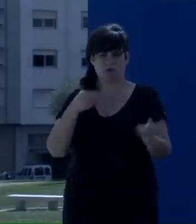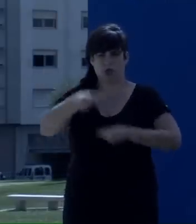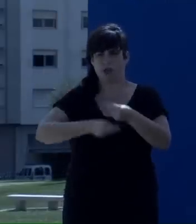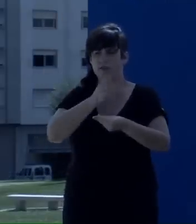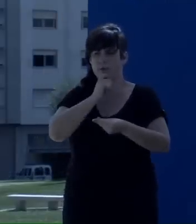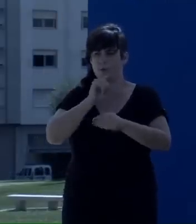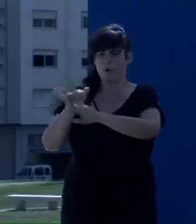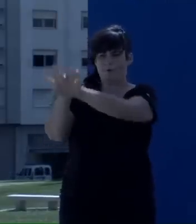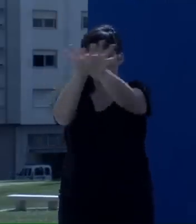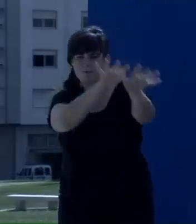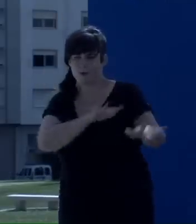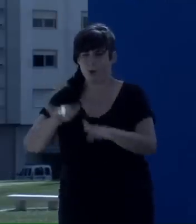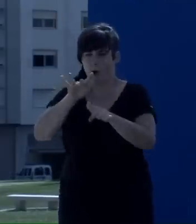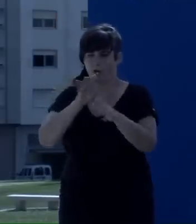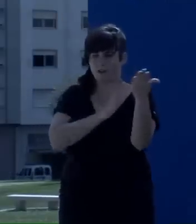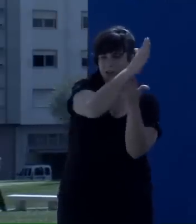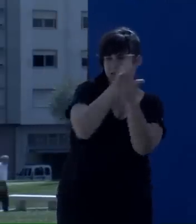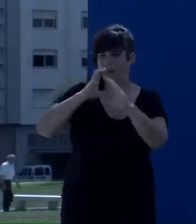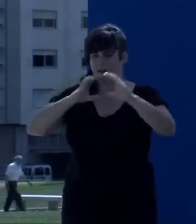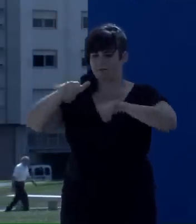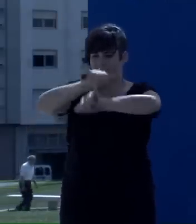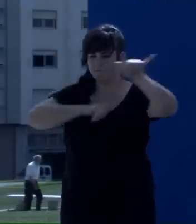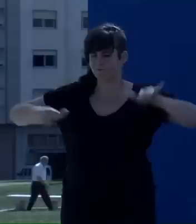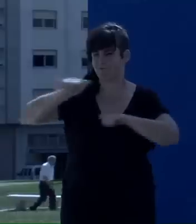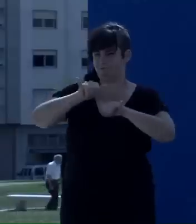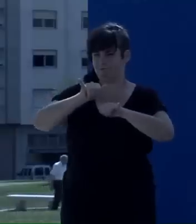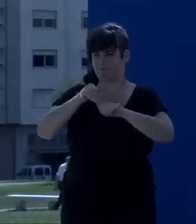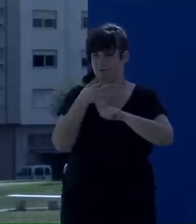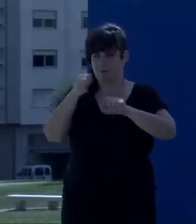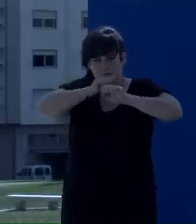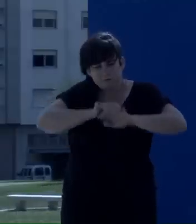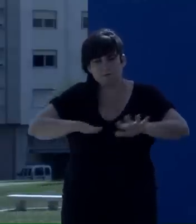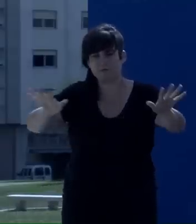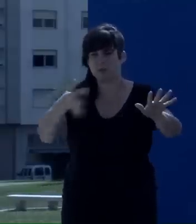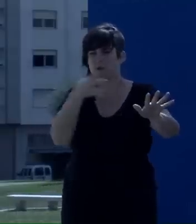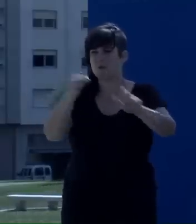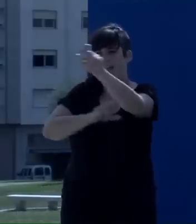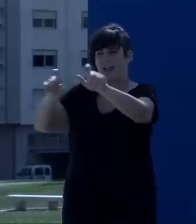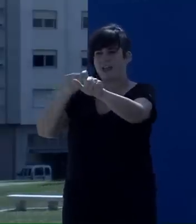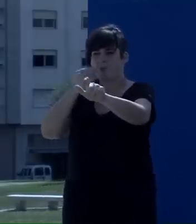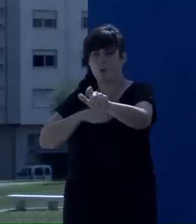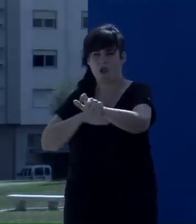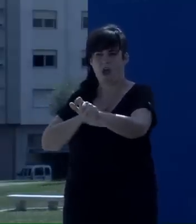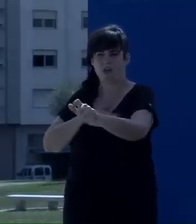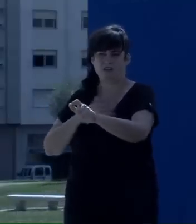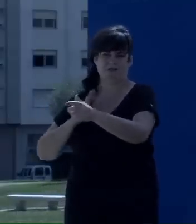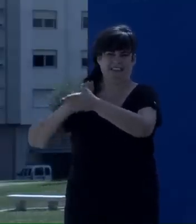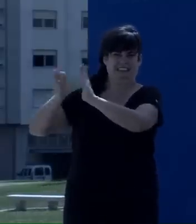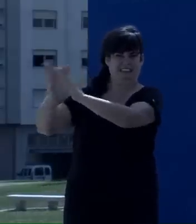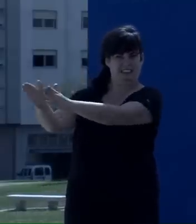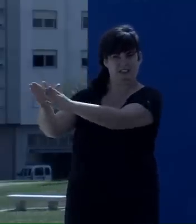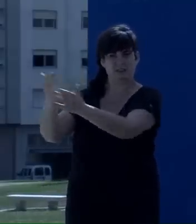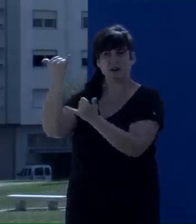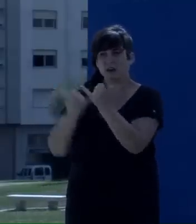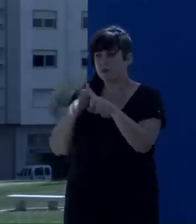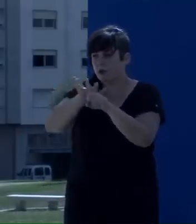o control dos medios, o infundio sistemático, a descalificación da xente de ben, a que permitiu que nun contexto